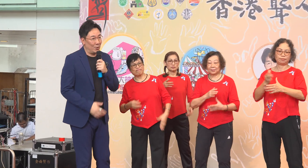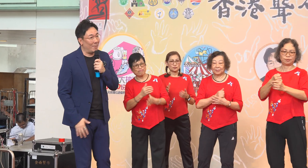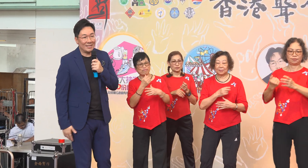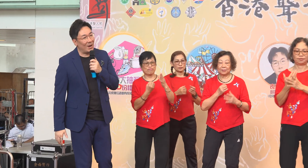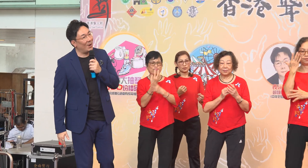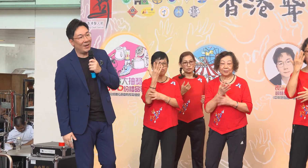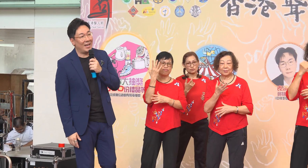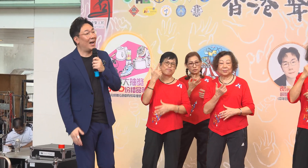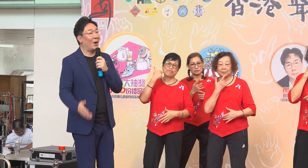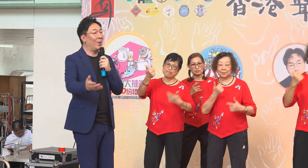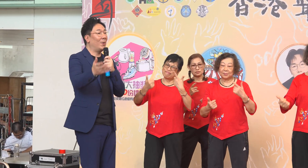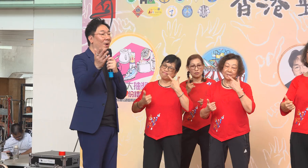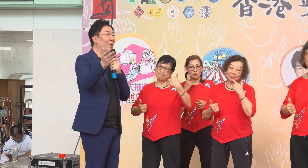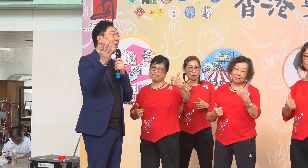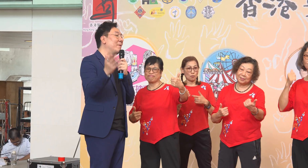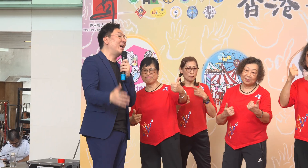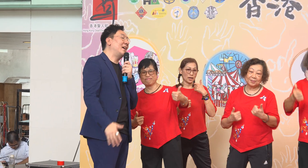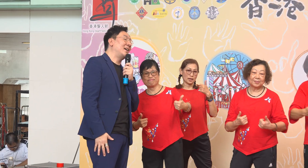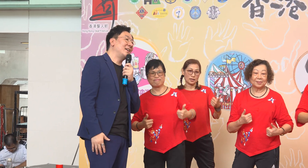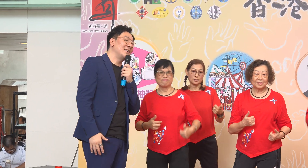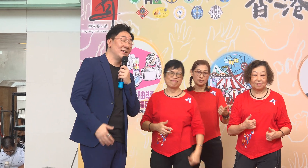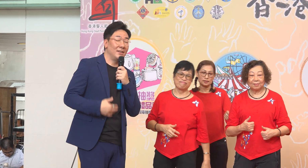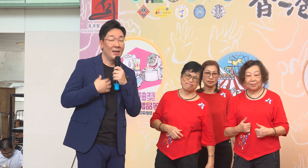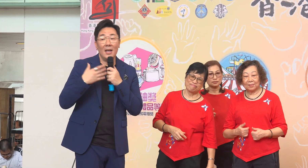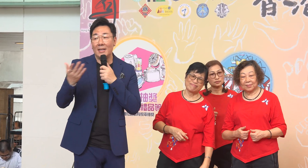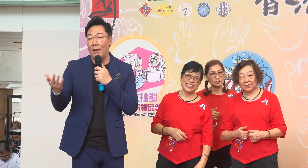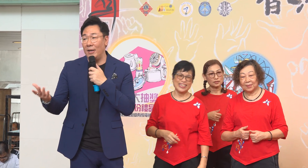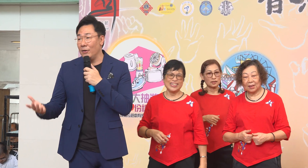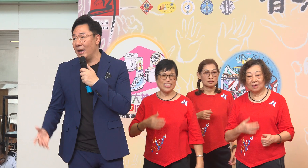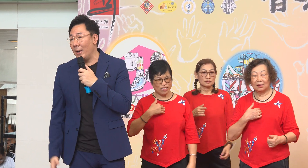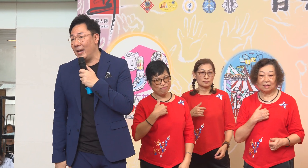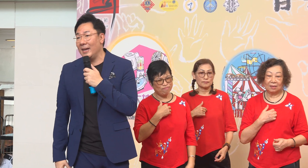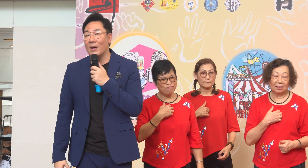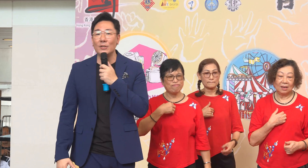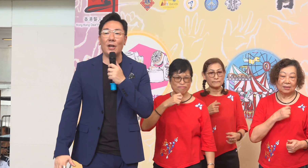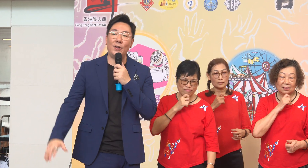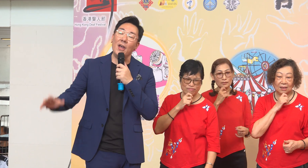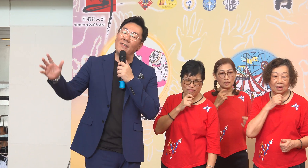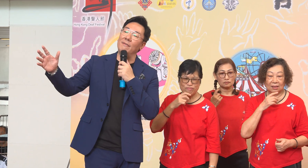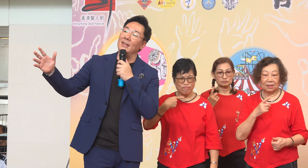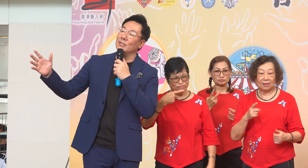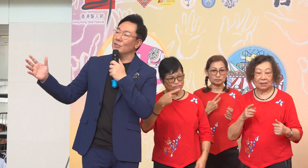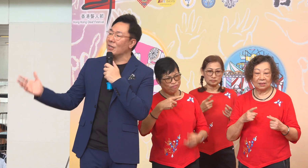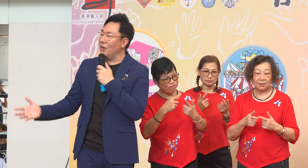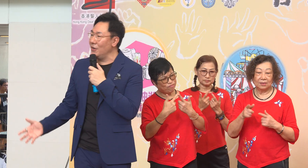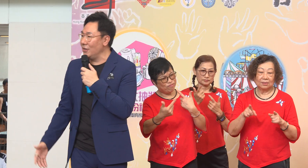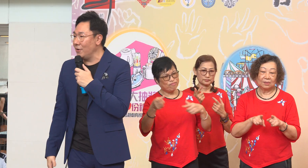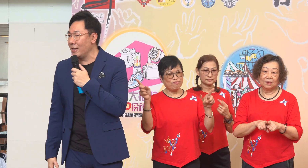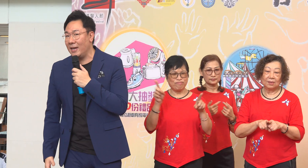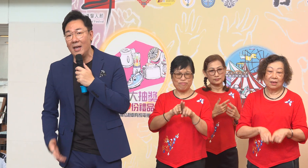魚白菜也好好味。有了你永共聚，分分鐘需要你，